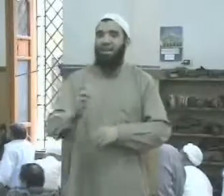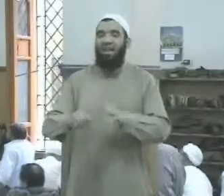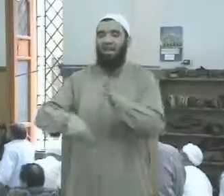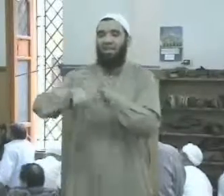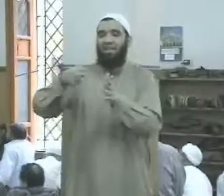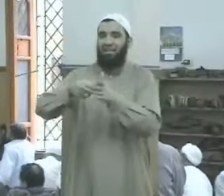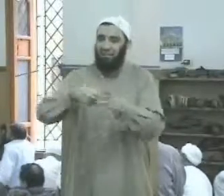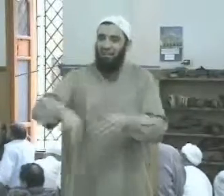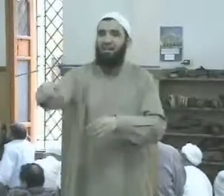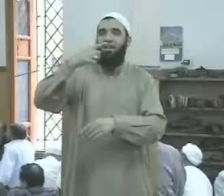بنفس منشرحه